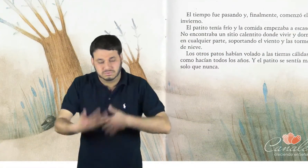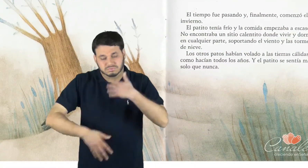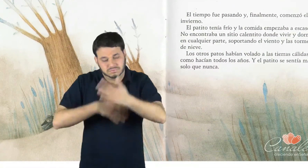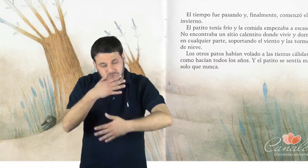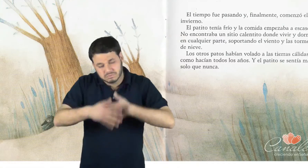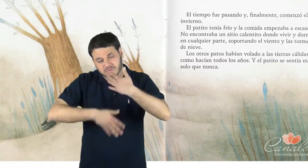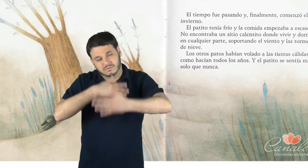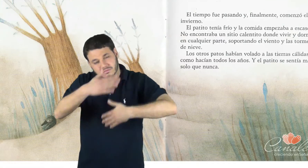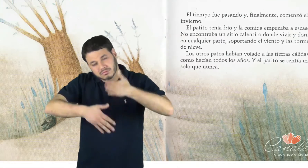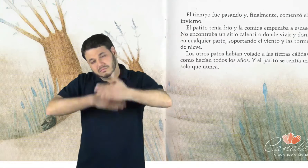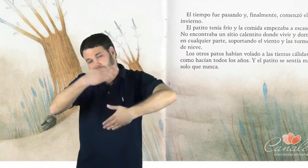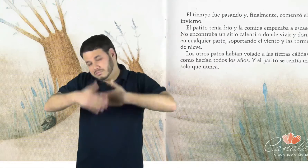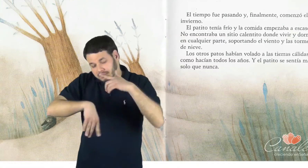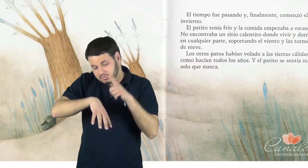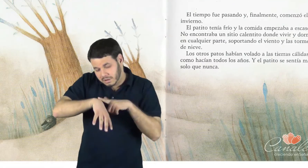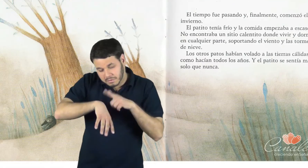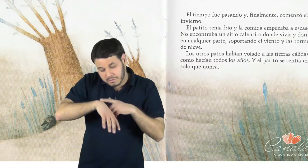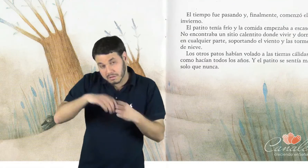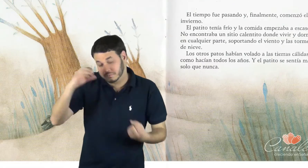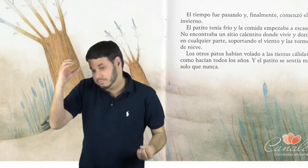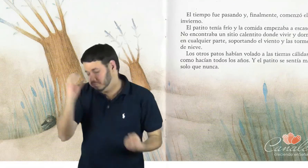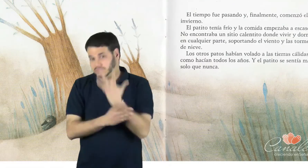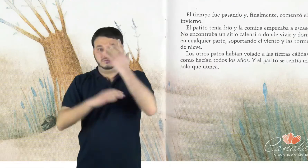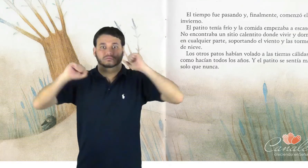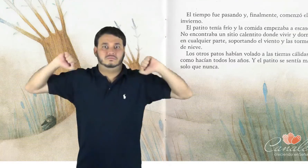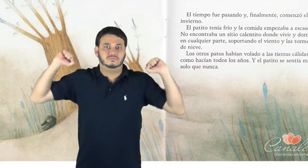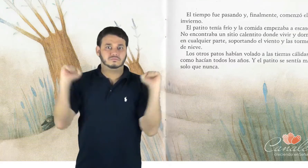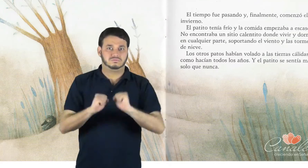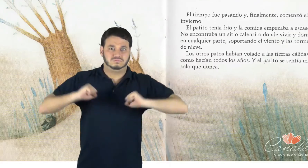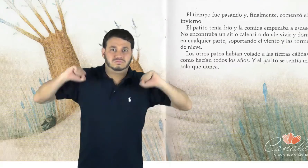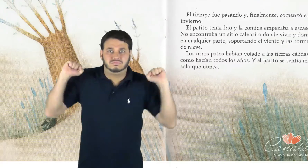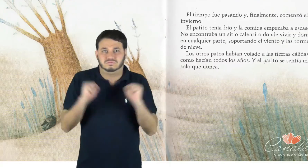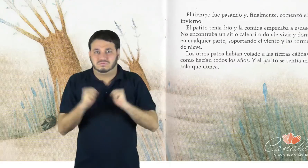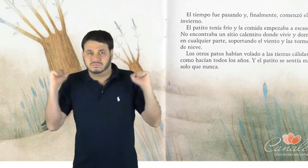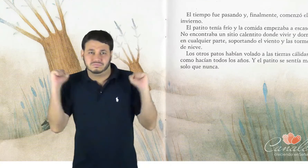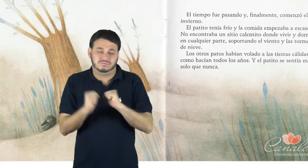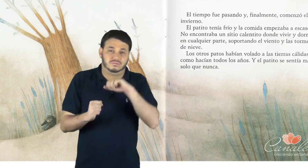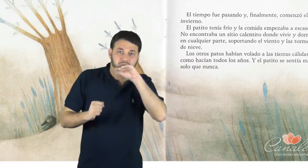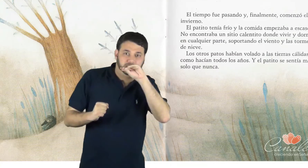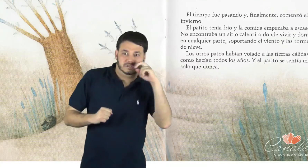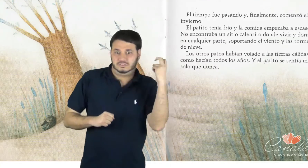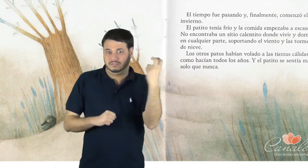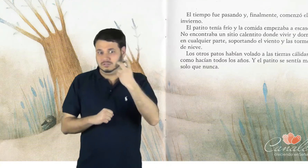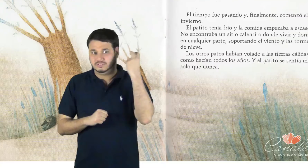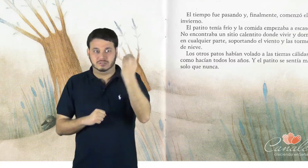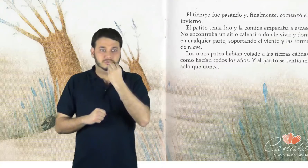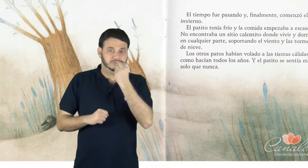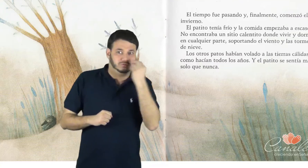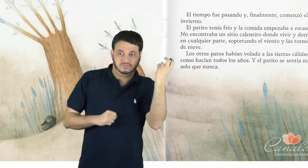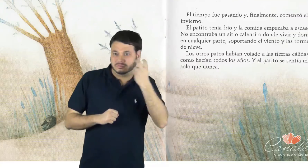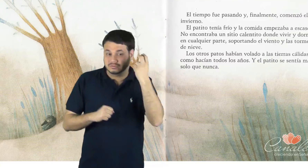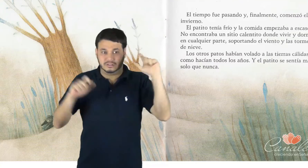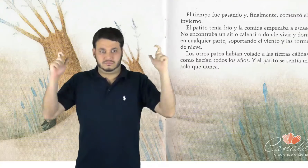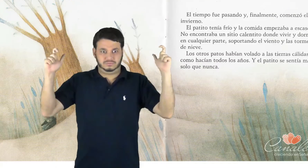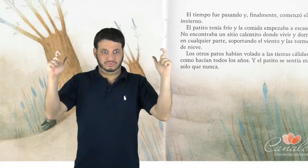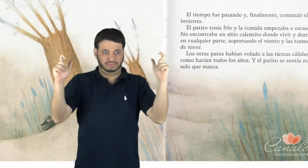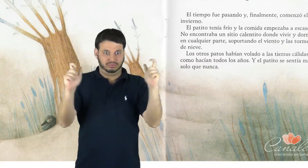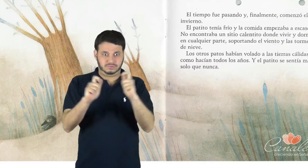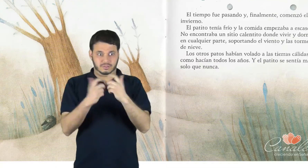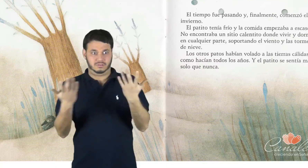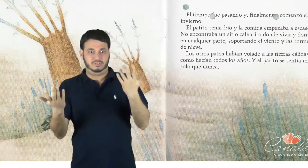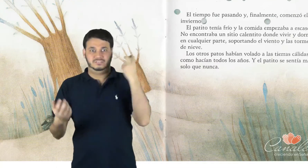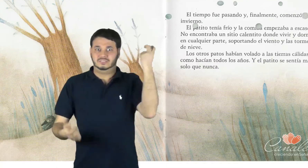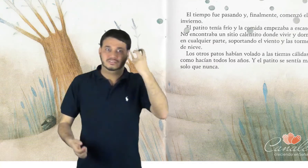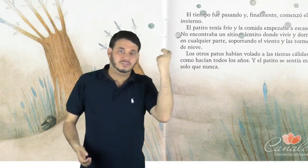el tiempo fue pasando y finalmente comenzó el invierno el patito tenía frío y la comida empezaba a